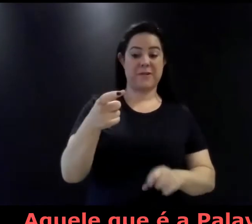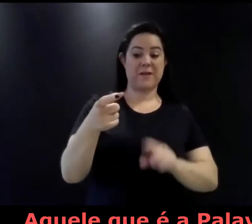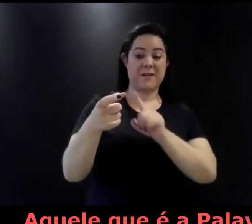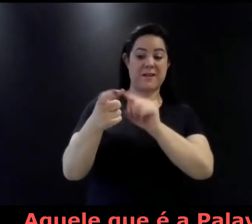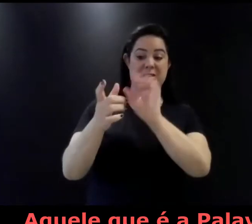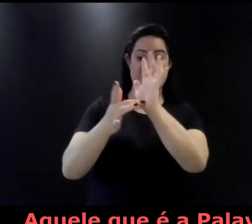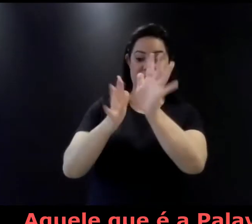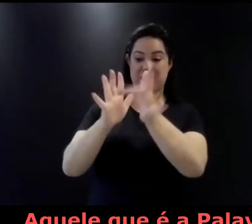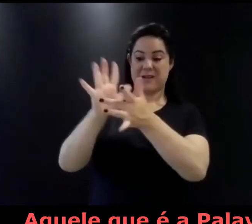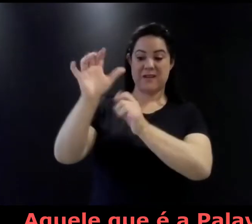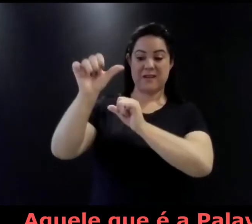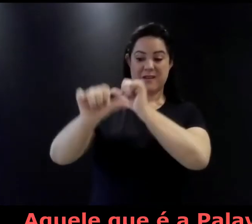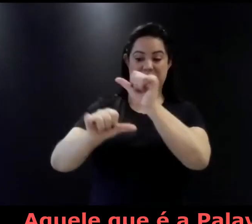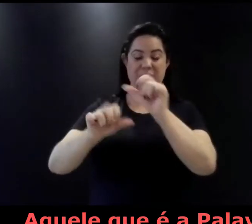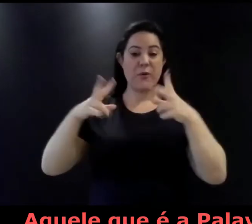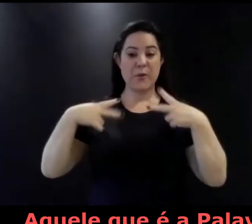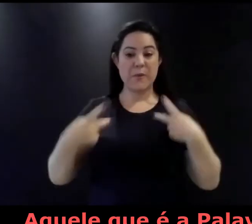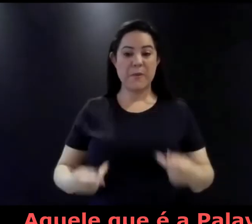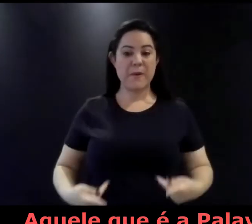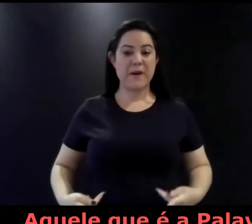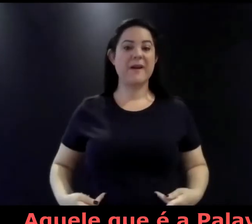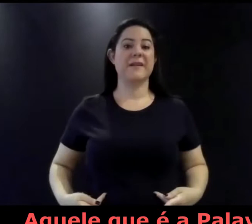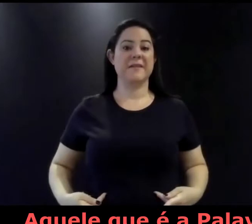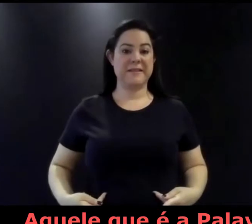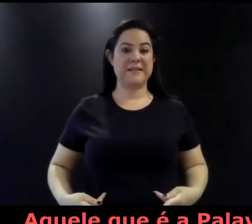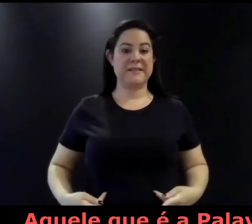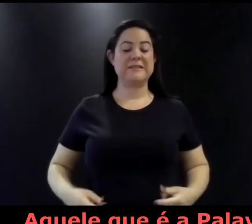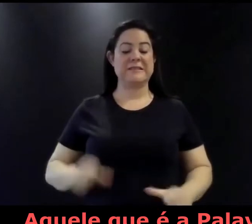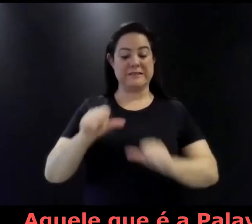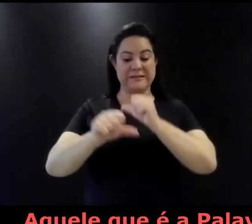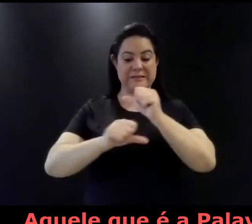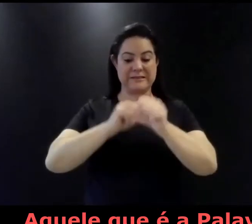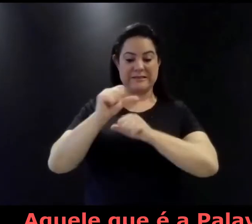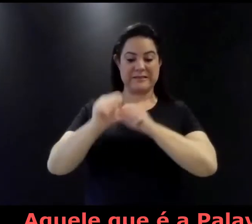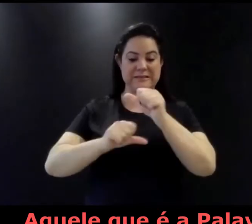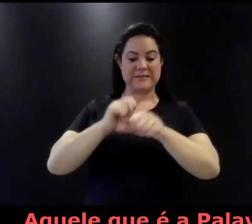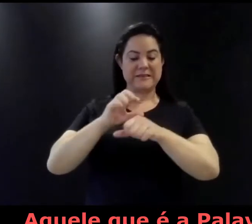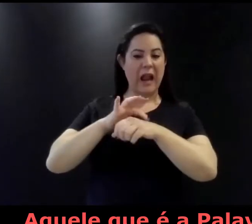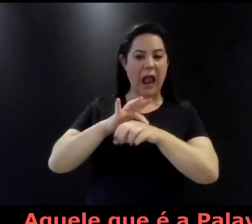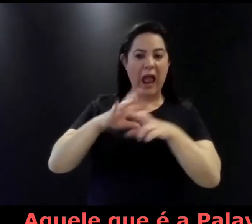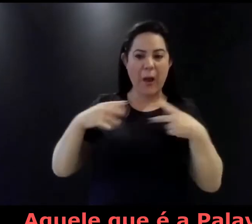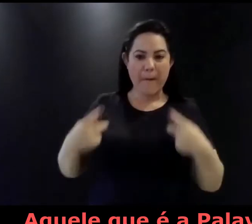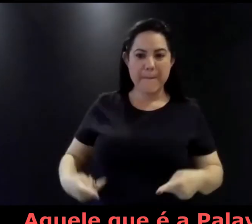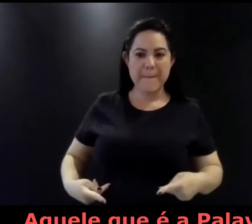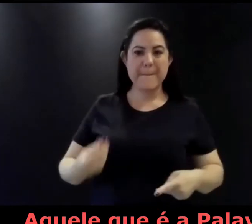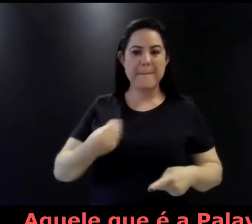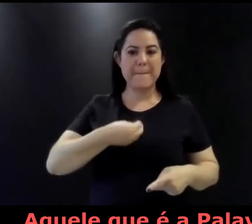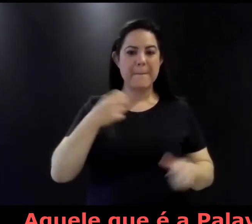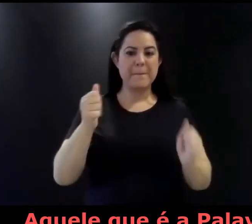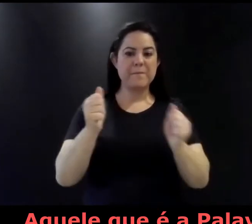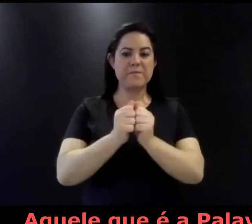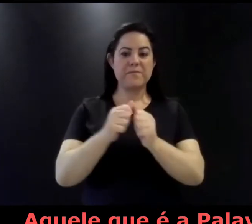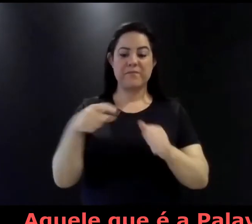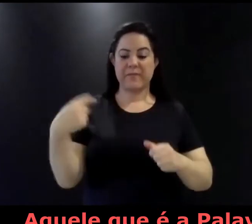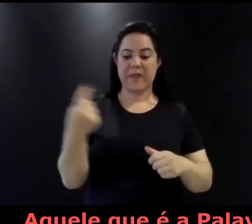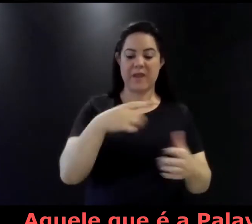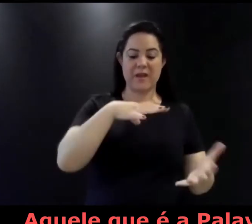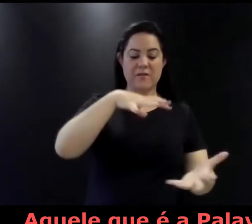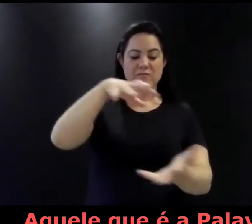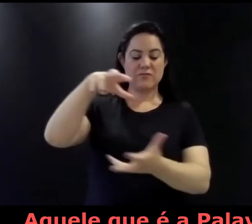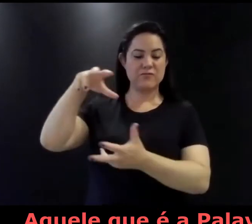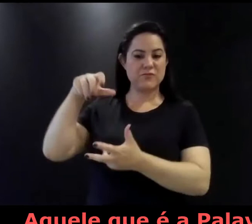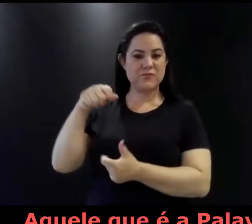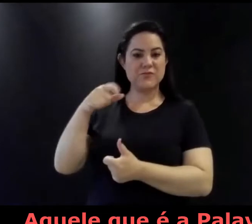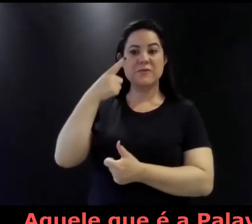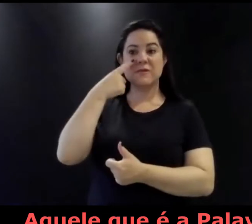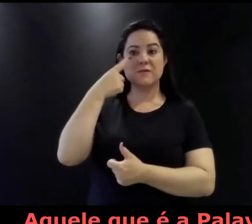gente. A palavra tornou-se carne e habitou entre nós, viveu entre nós, e vimos a sua glória, a